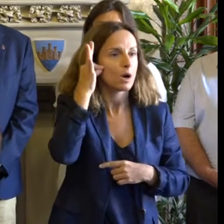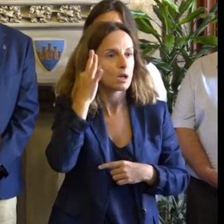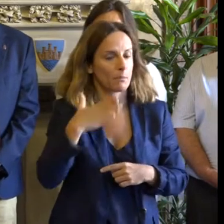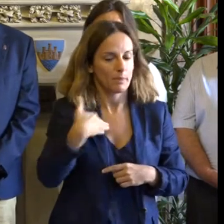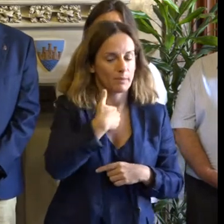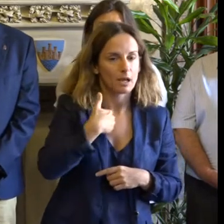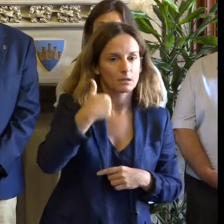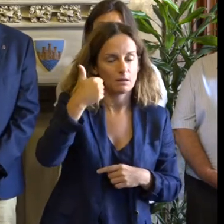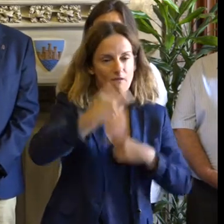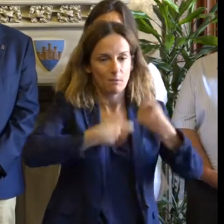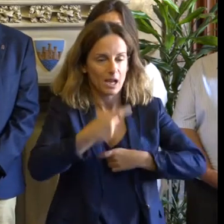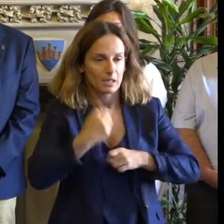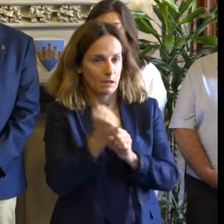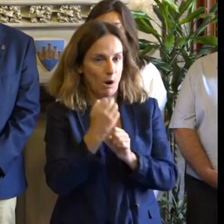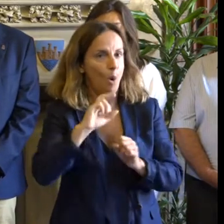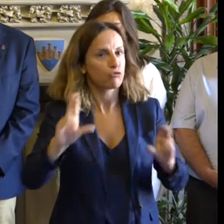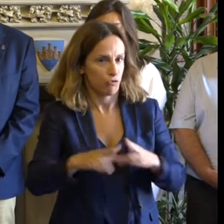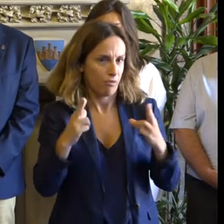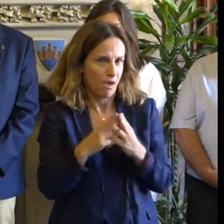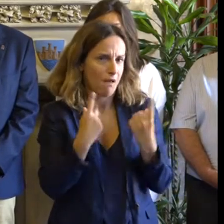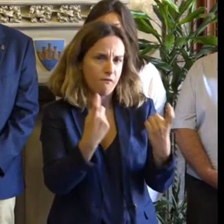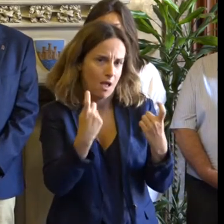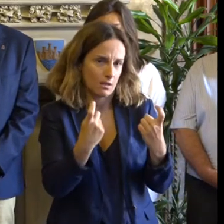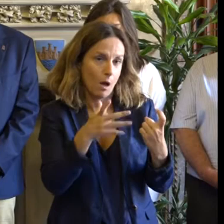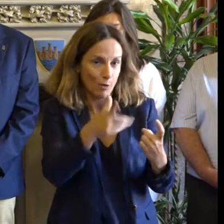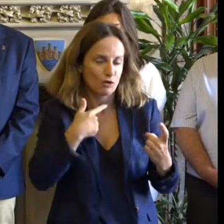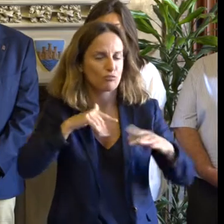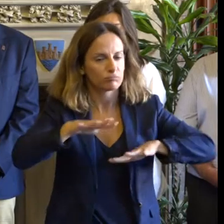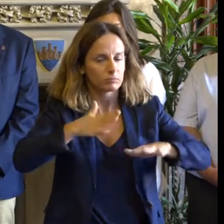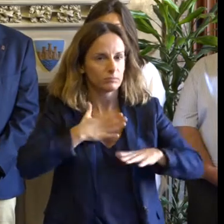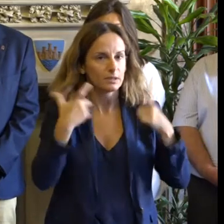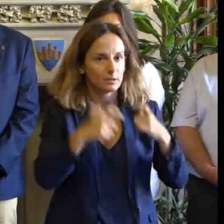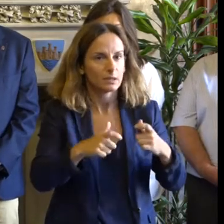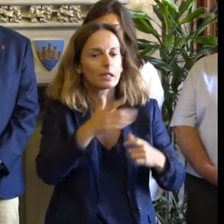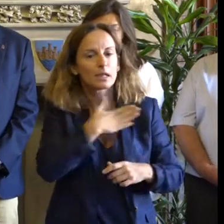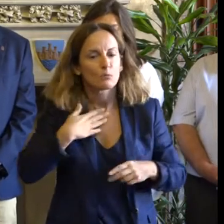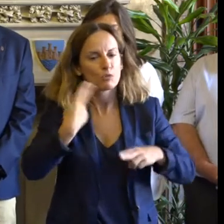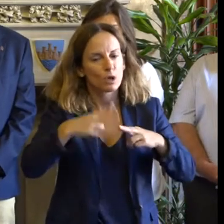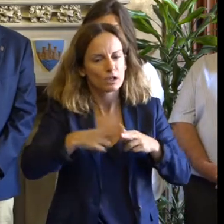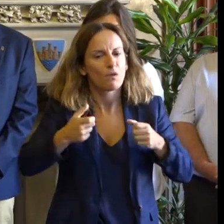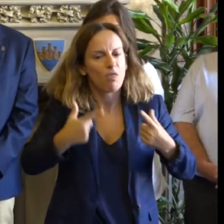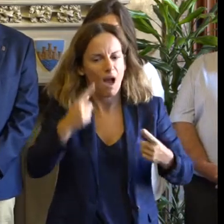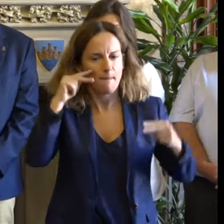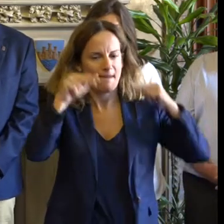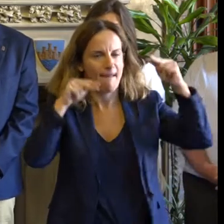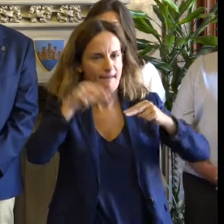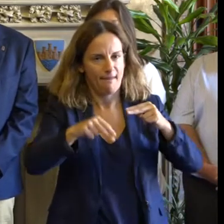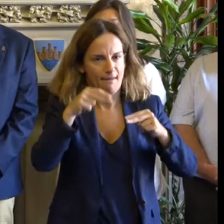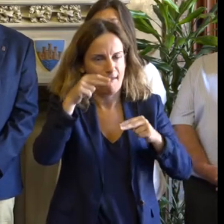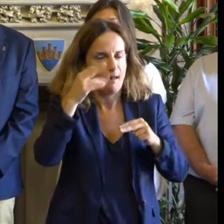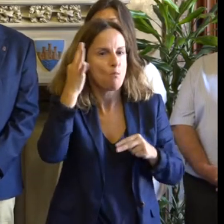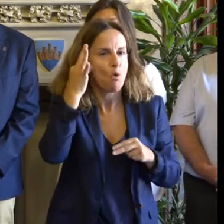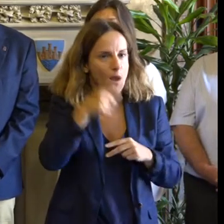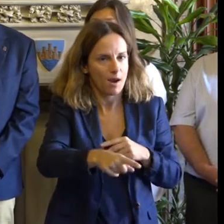socials. Per la nostra part, volem fer polítiques que visibilitzin a la dona com a element bàsic del teixit associatiu